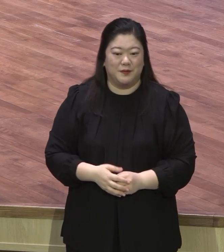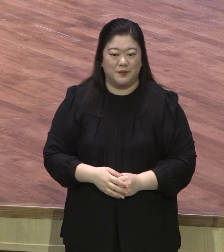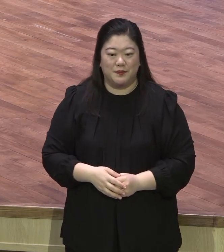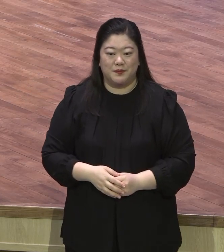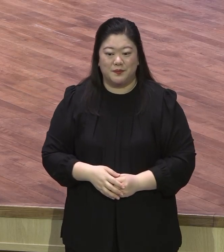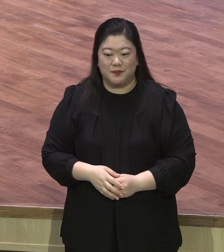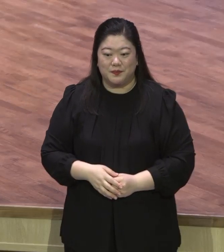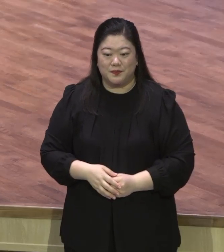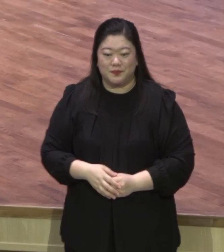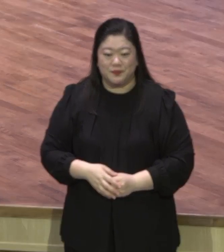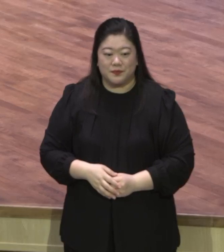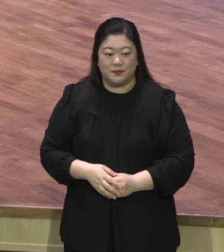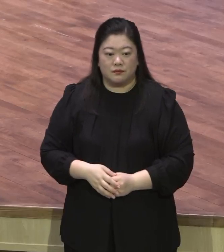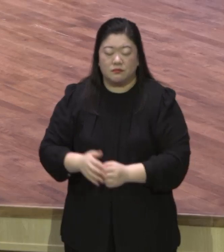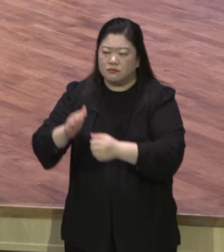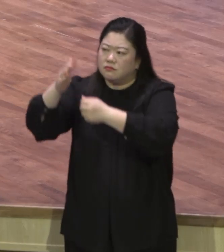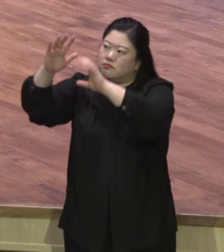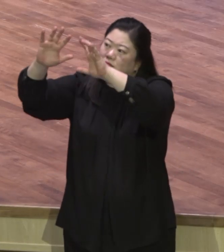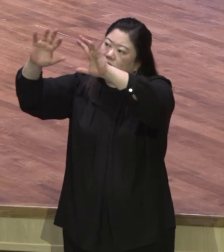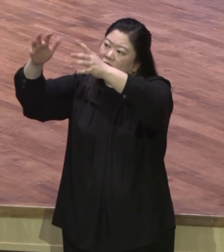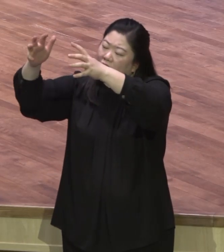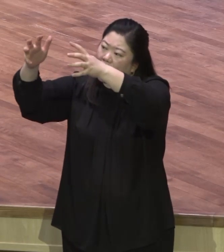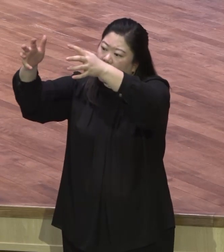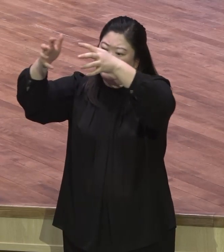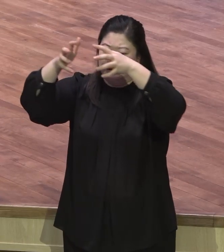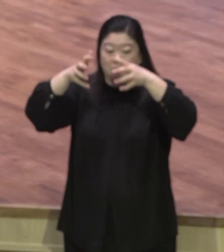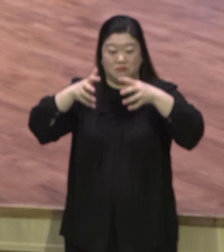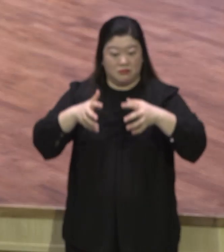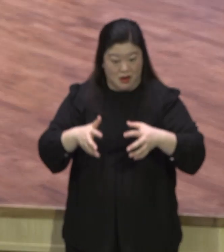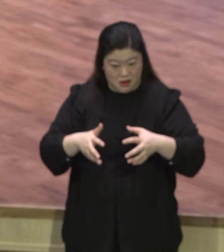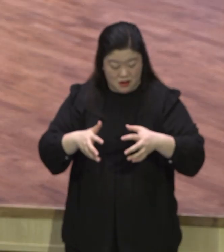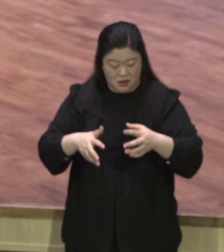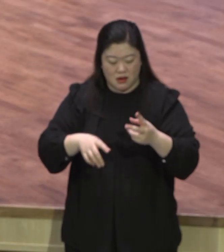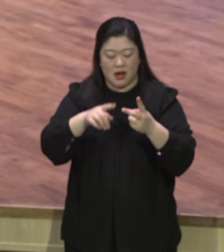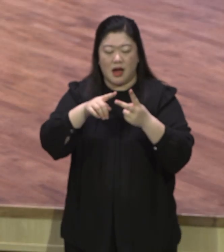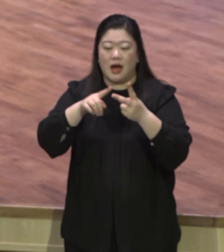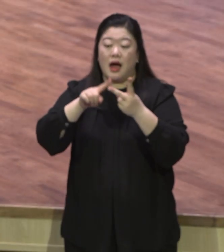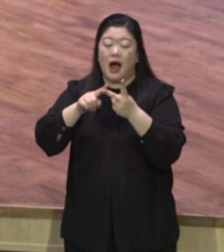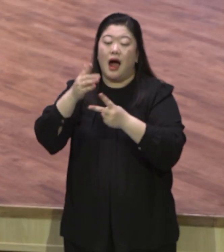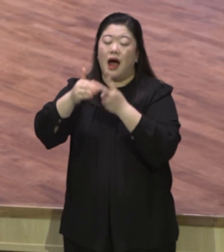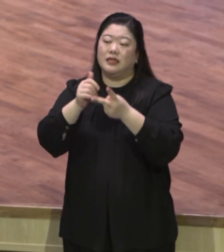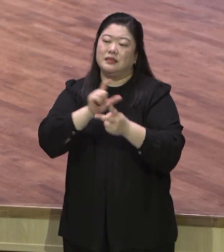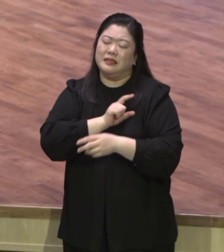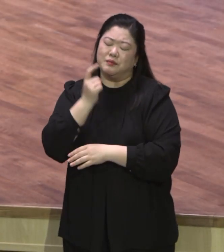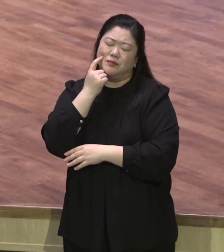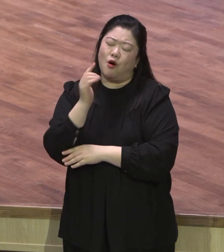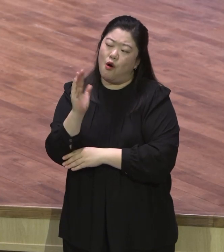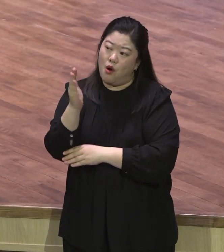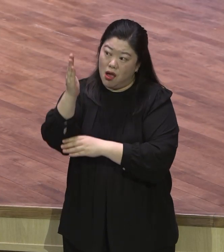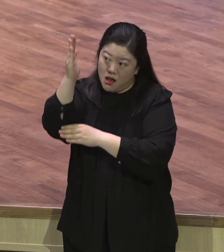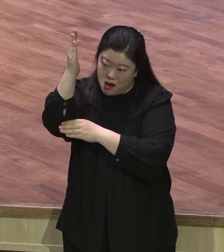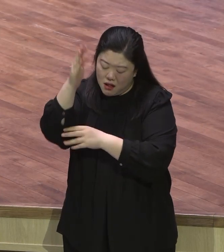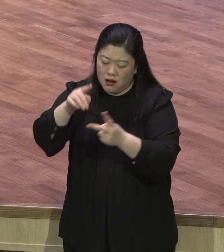나라가 임하오시며 하나님의 이름이 거룩히 영임을 받도록 하는 것과